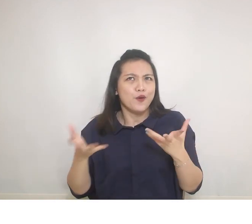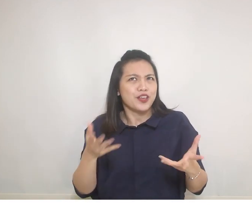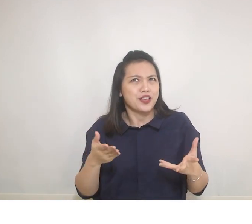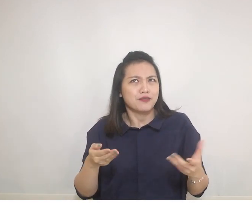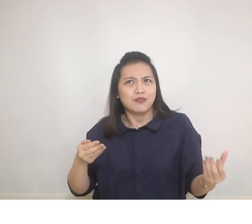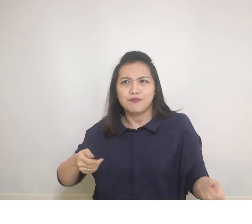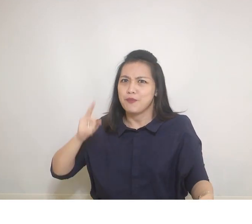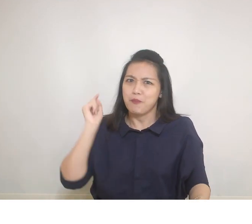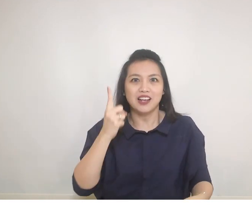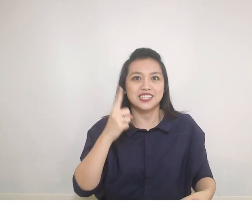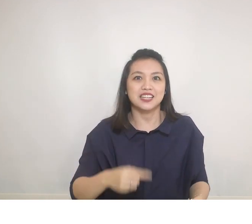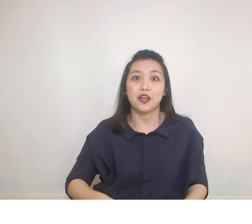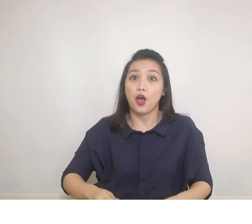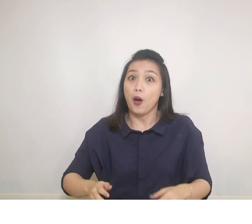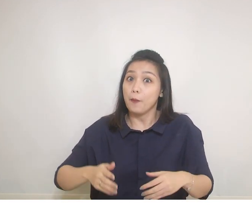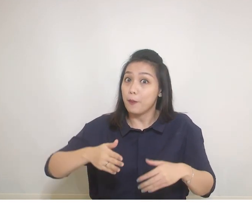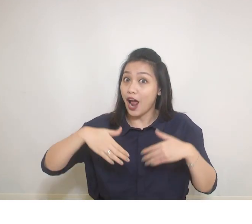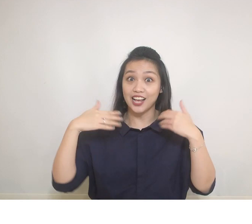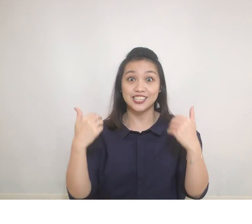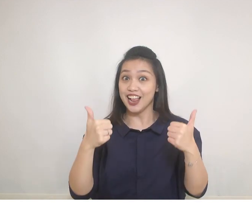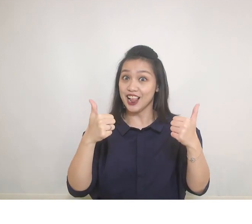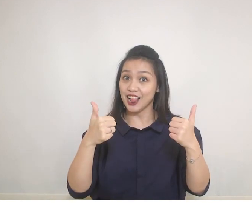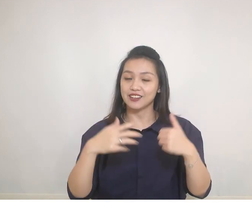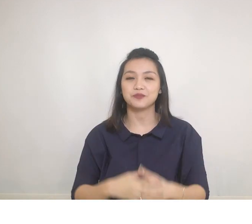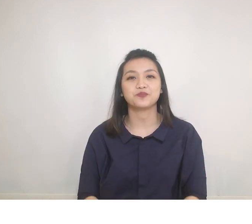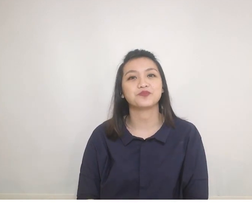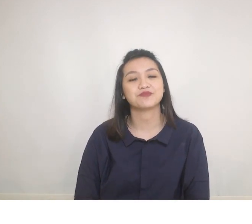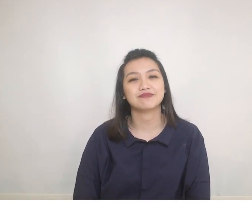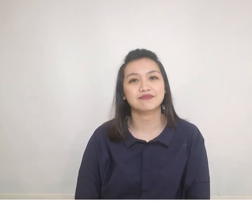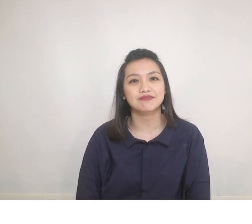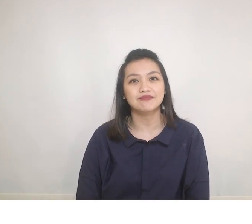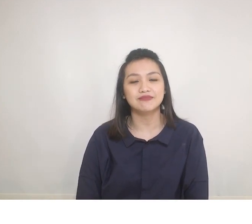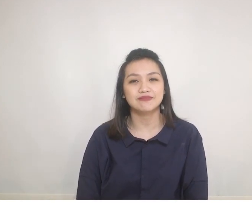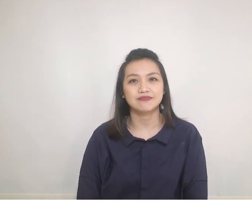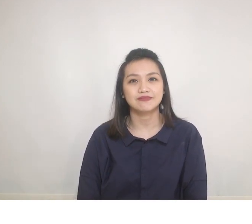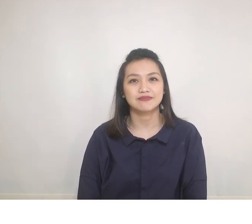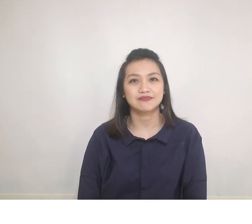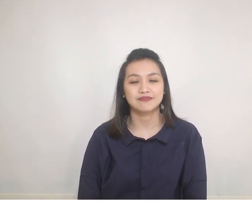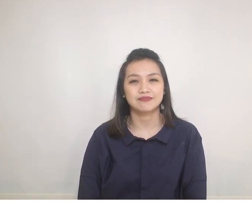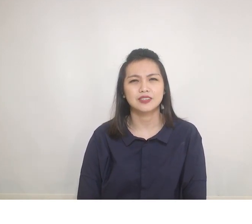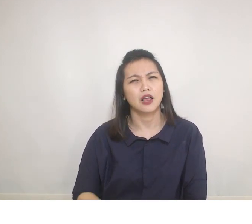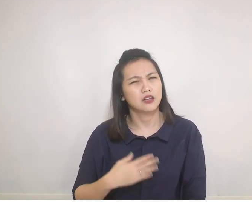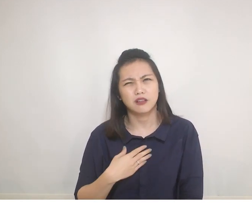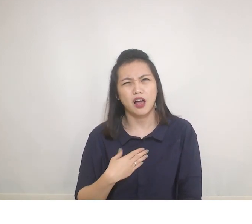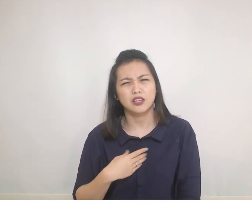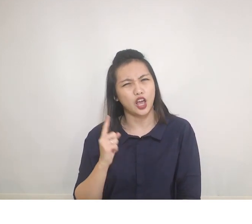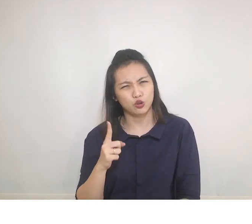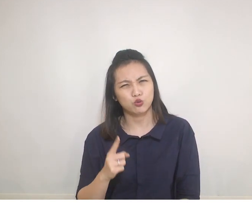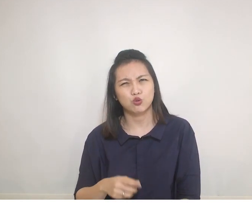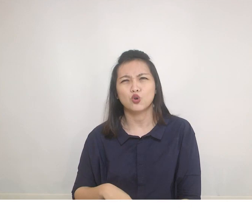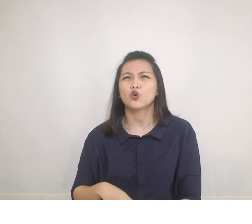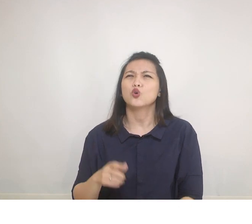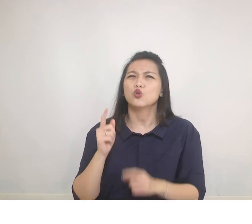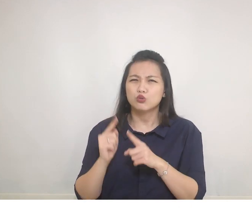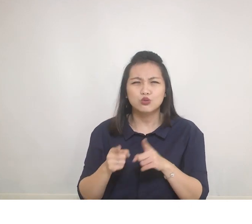Yang kedua, Anda berkata bahwa nanti Anda punya waktu untuk pelayanan. Berarti Anda gak pernah punya